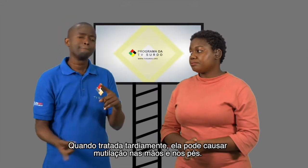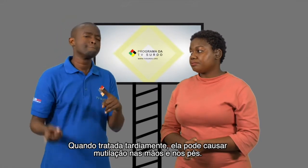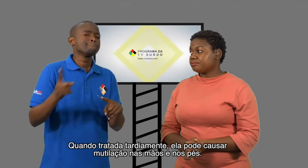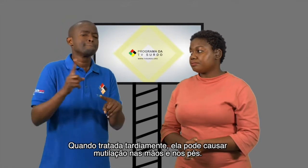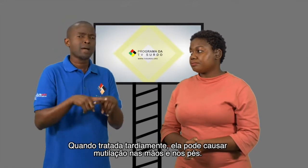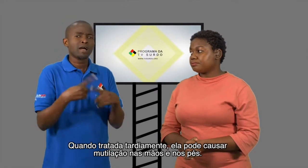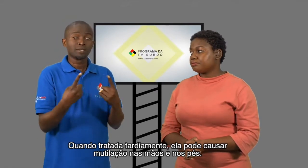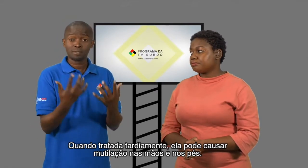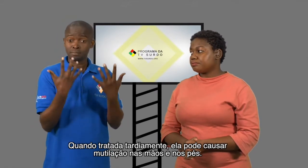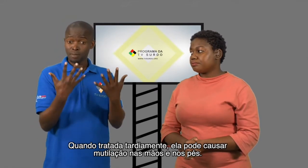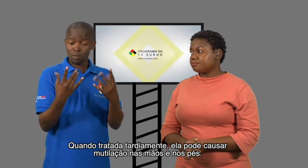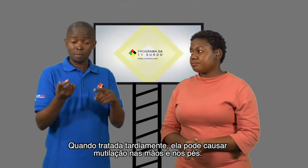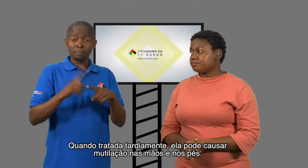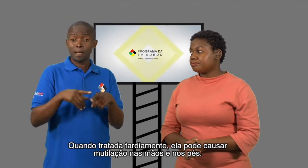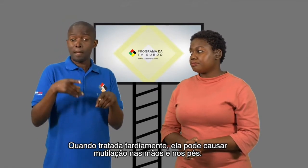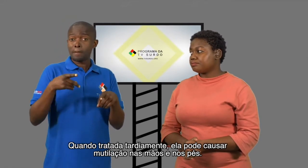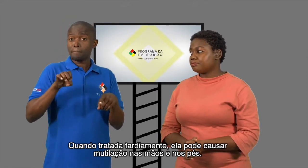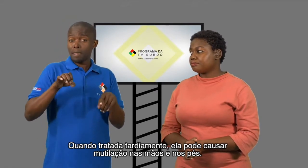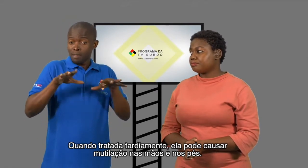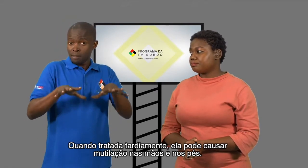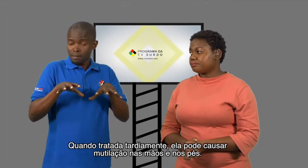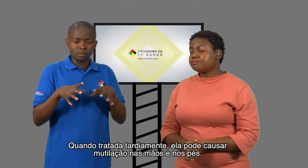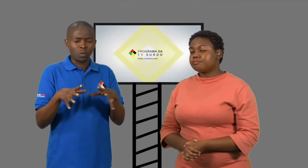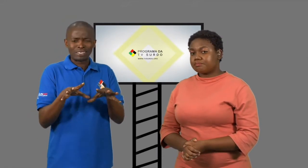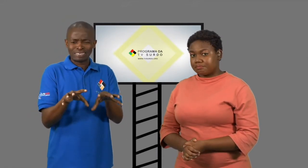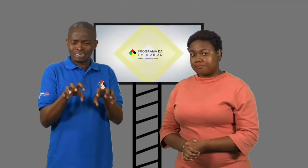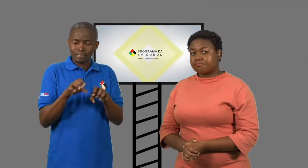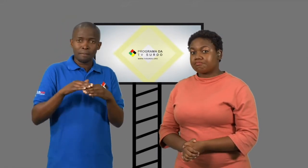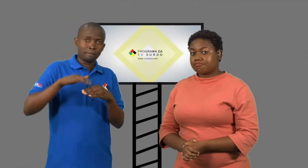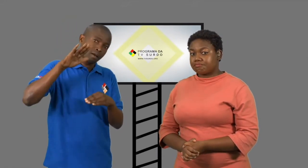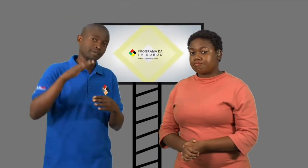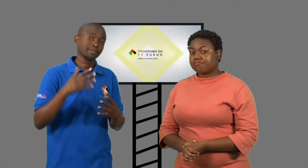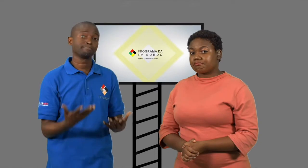ela pode causar mutilação nas mãos e nos pés.